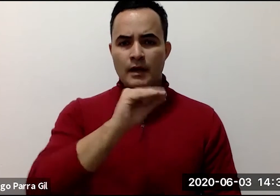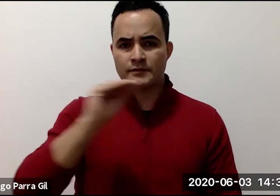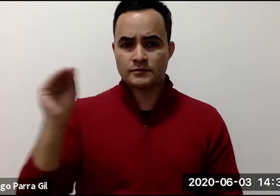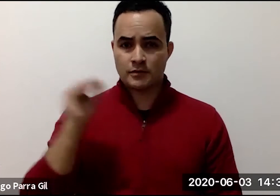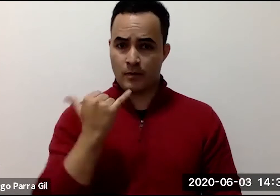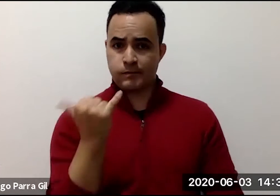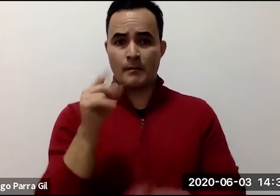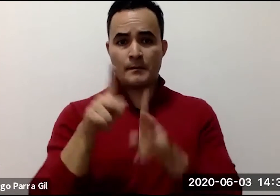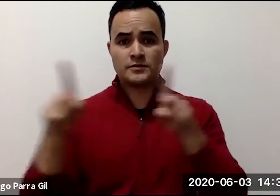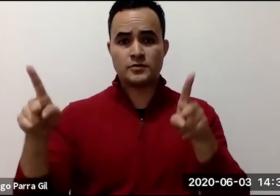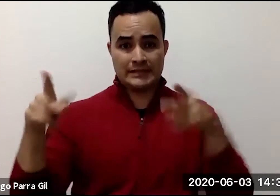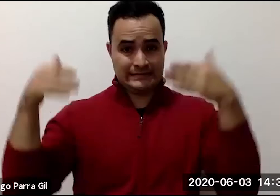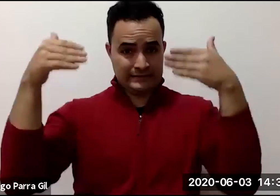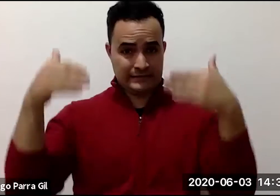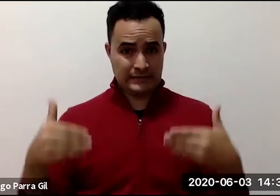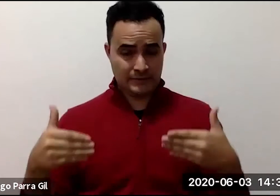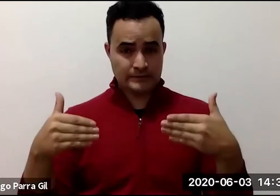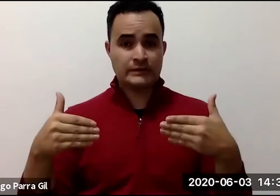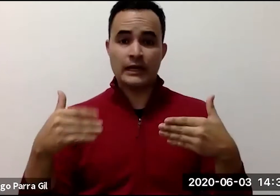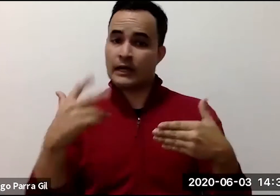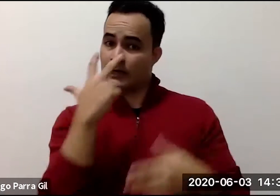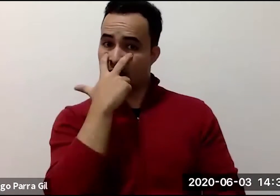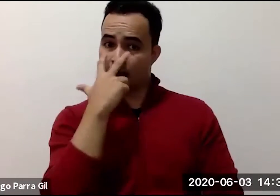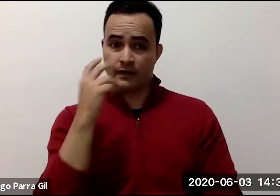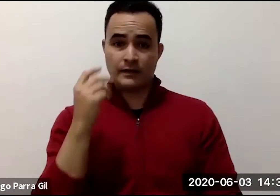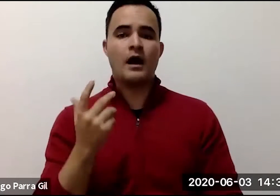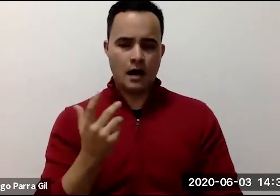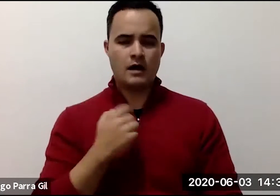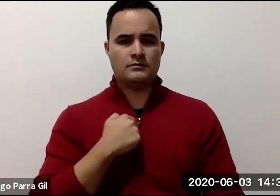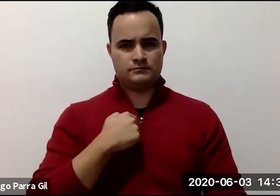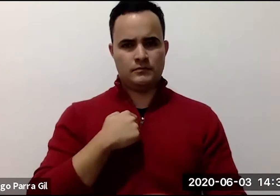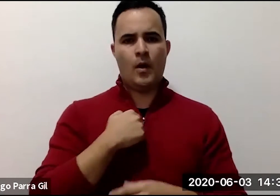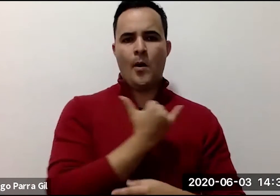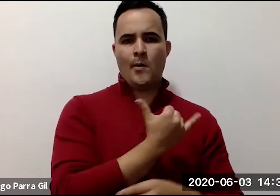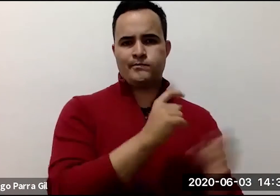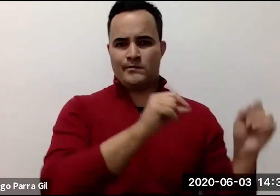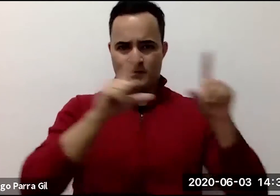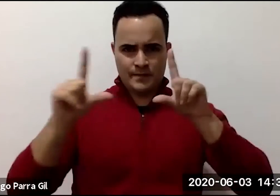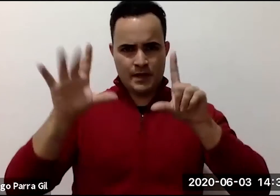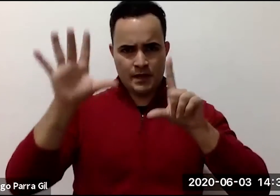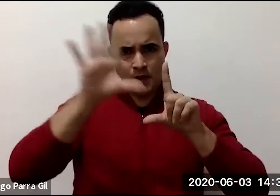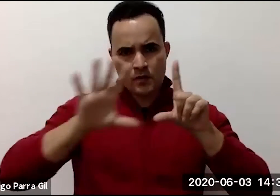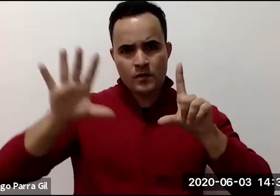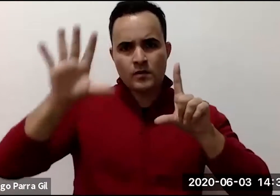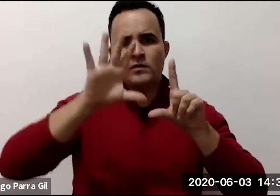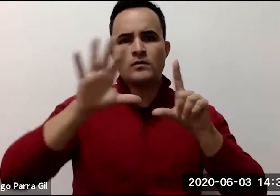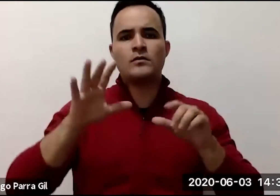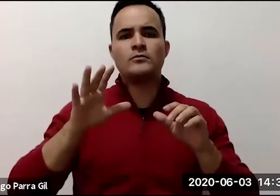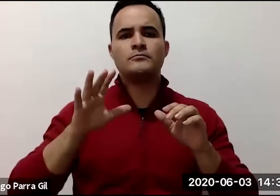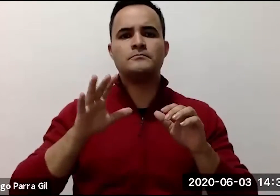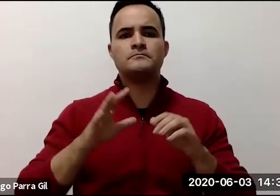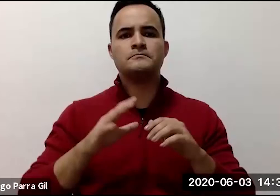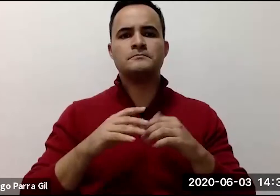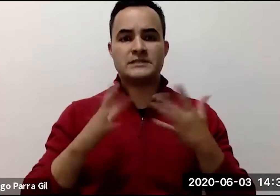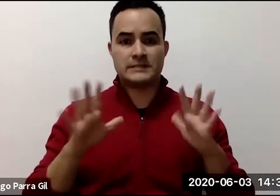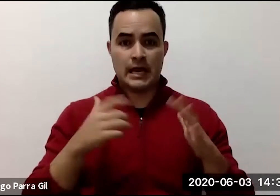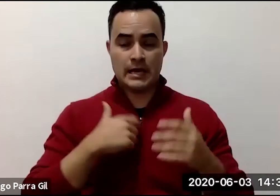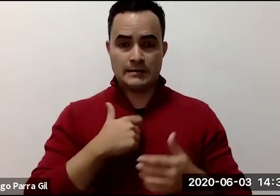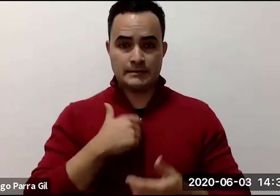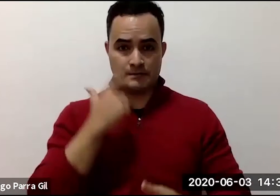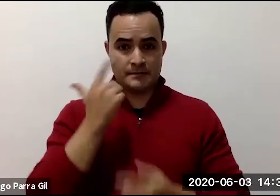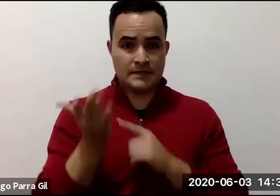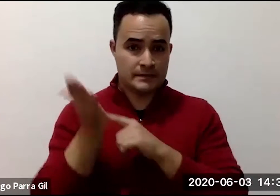Voy a activar el video y ya voy a estar yo al frente. Mi seña